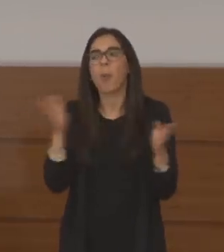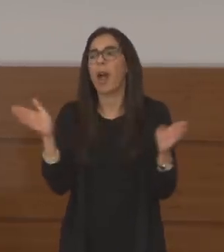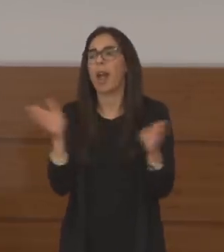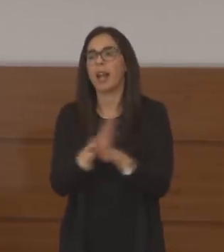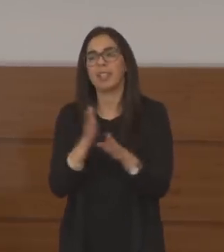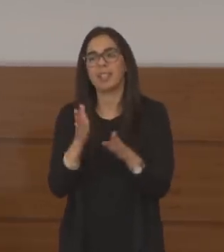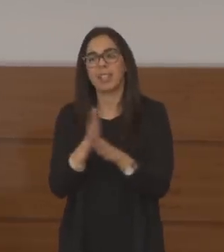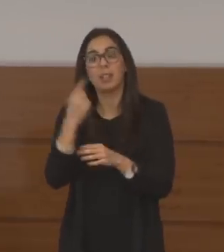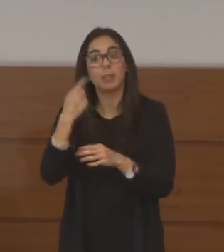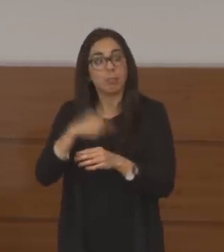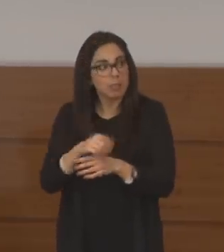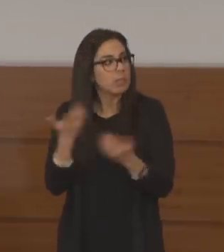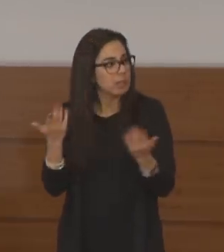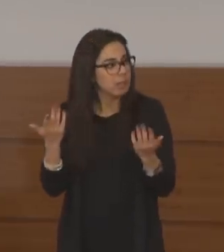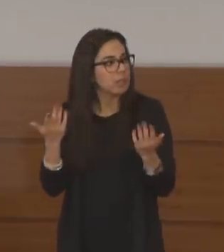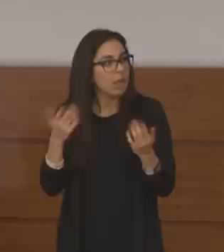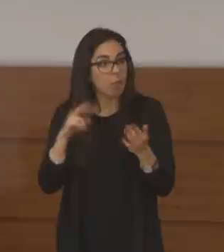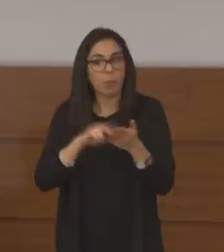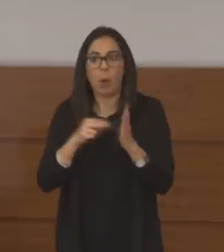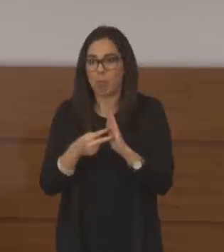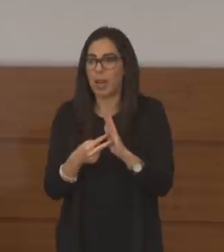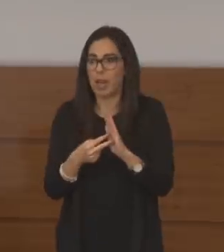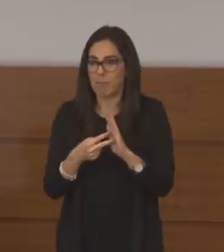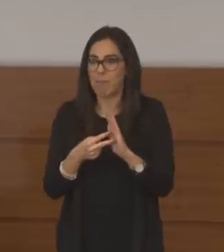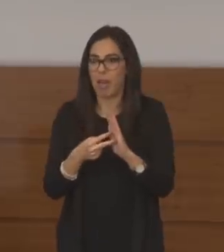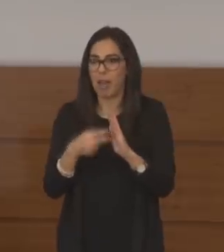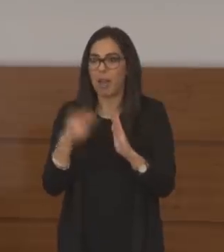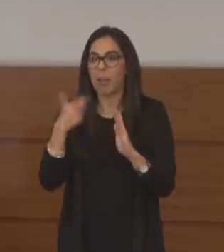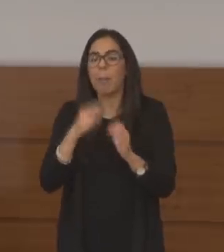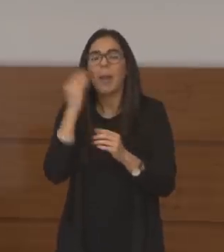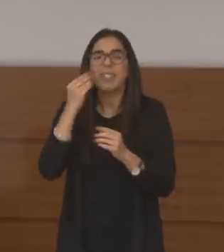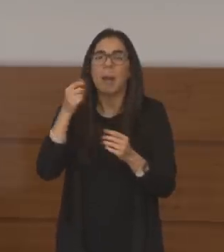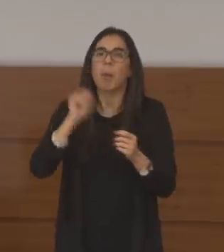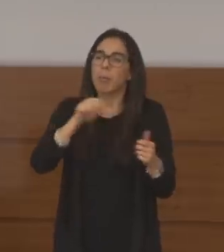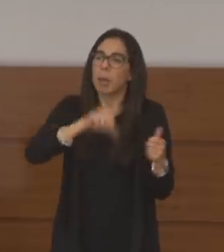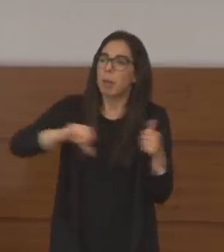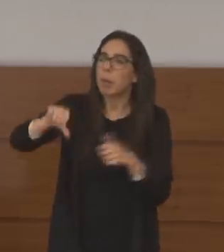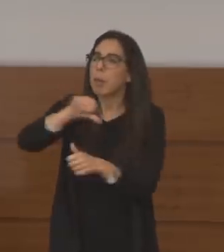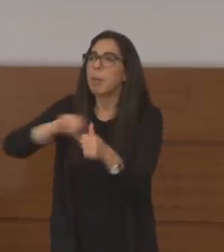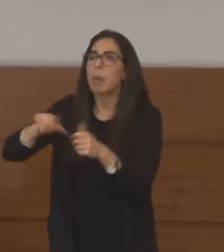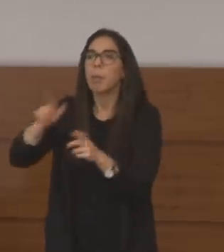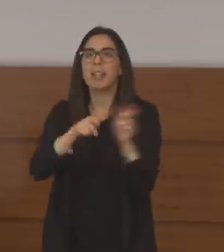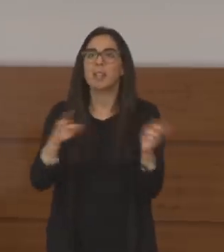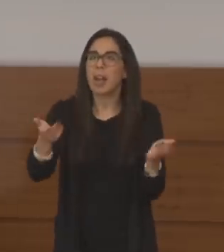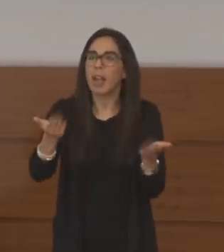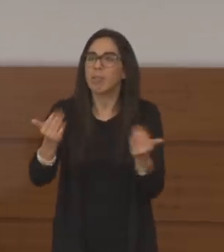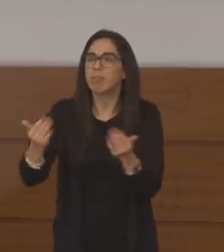perché il turnover non è così veloce come si potrebbe immaginare per un post operatorio